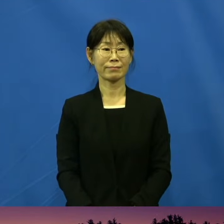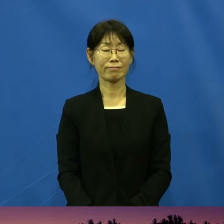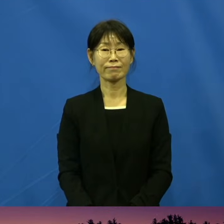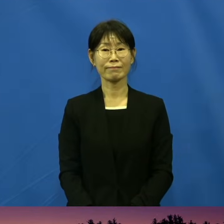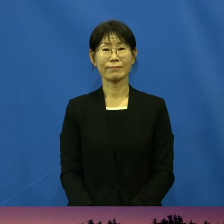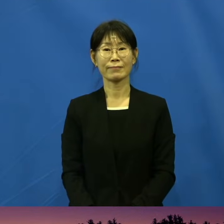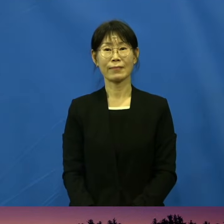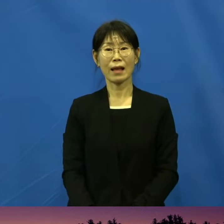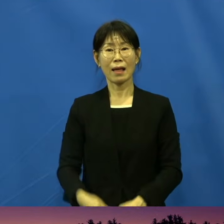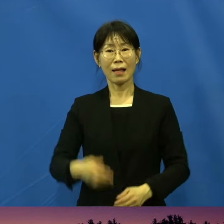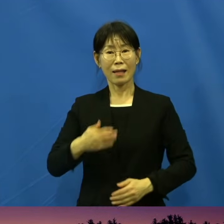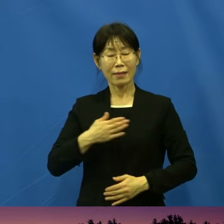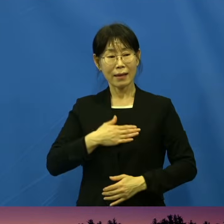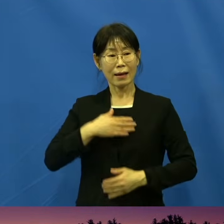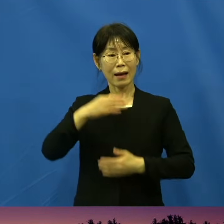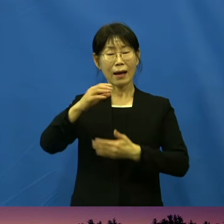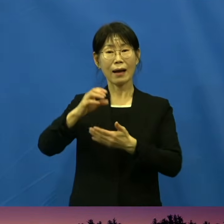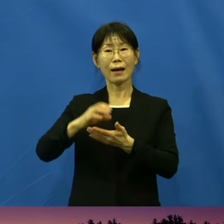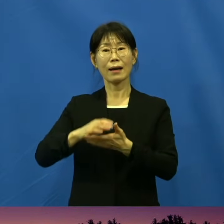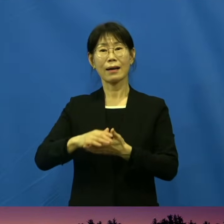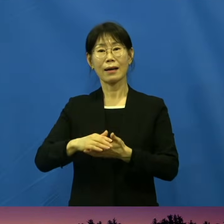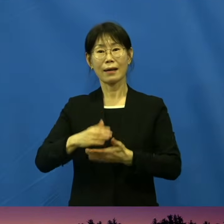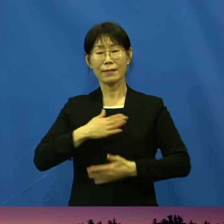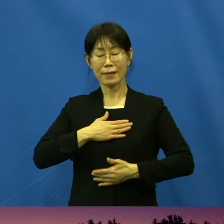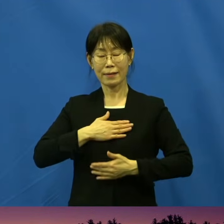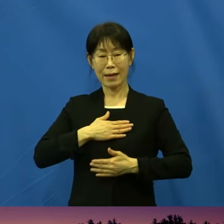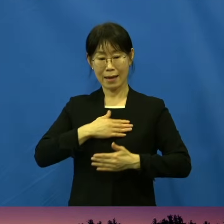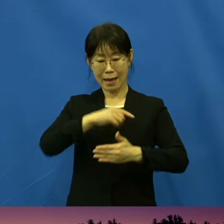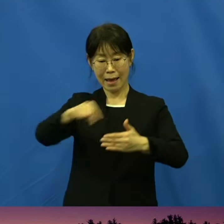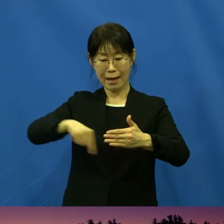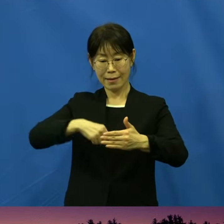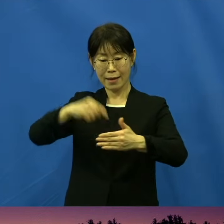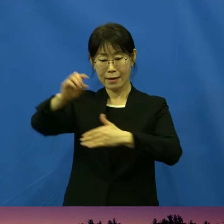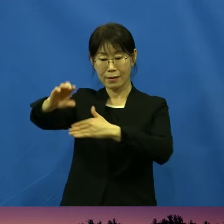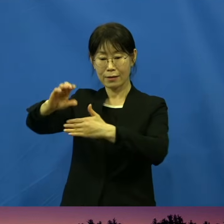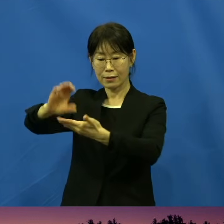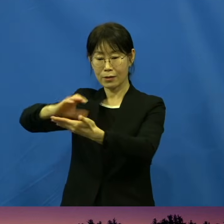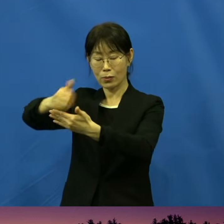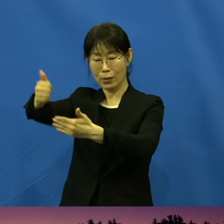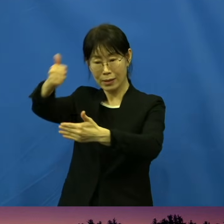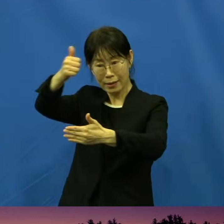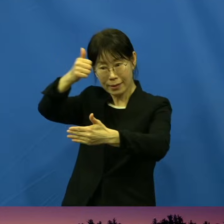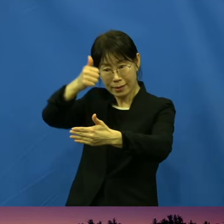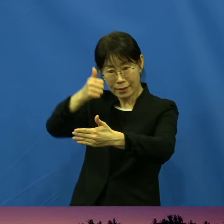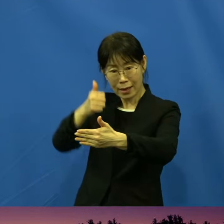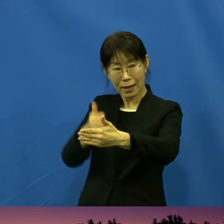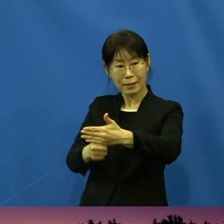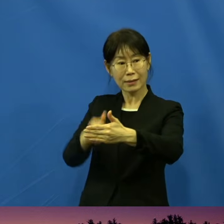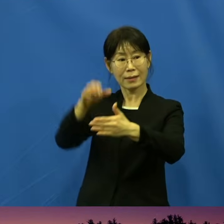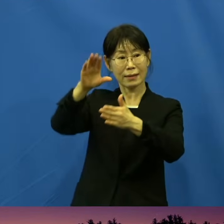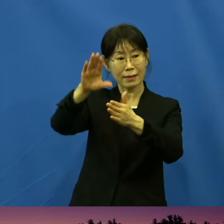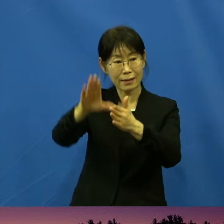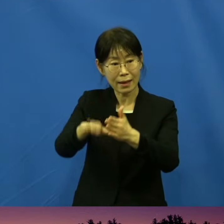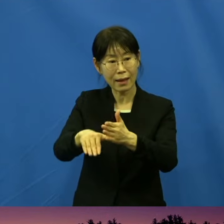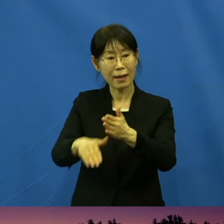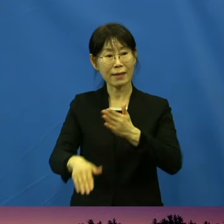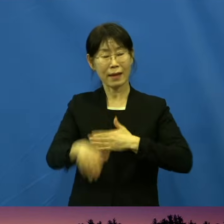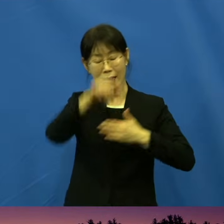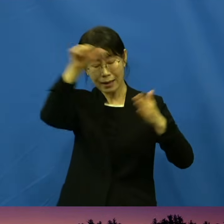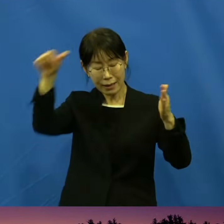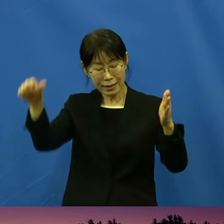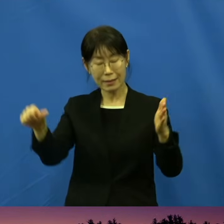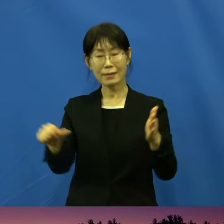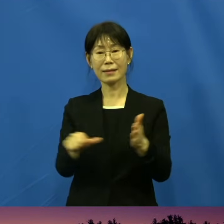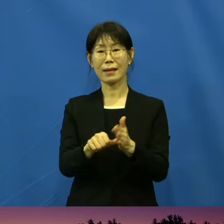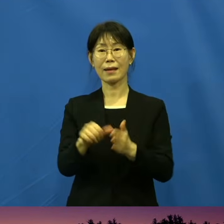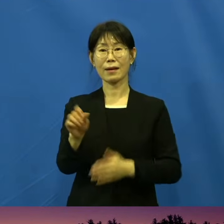그러므로 여러분, 내가 그리스도 안에, 내 안에 그리스도가 사신다면 그때부터는 여러분, 우리의 삶에 펼쳐지는 것은 다른